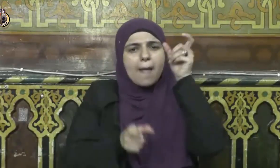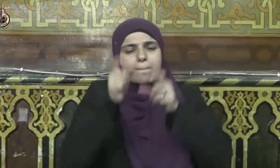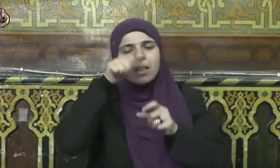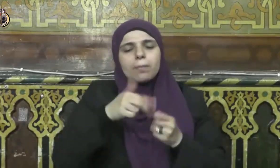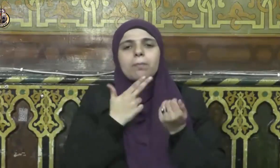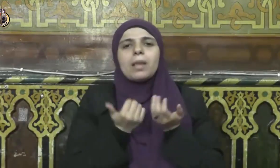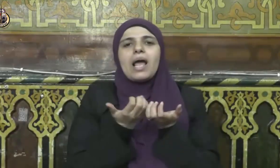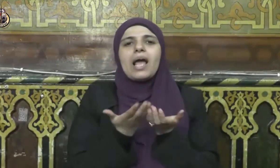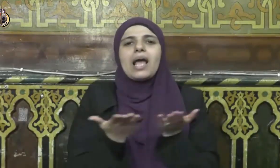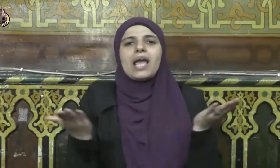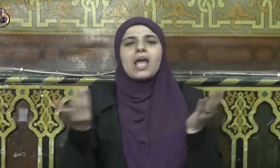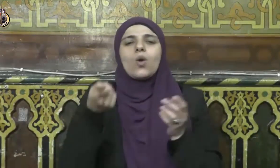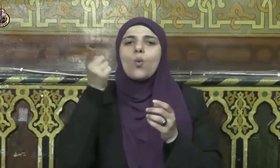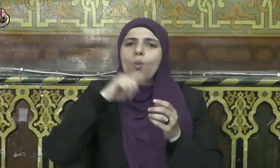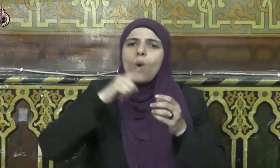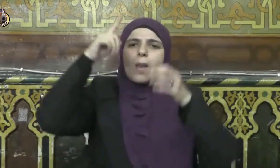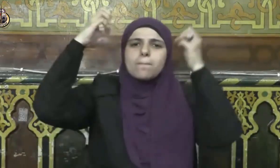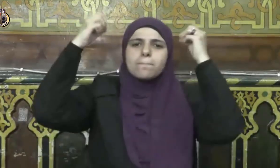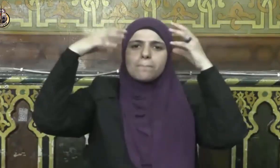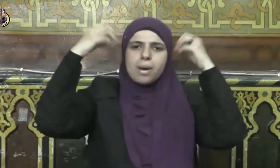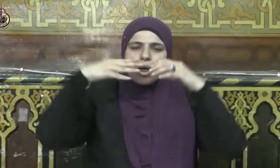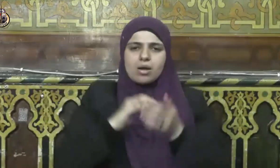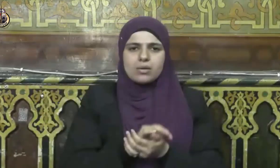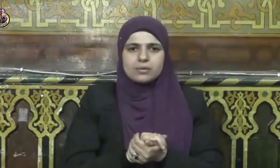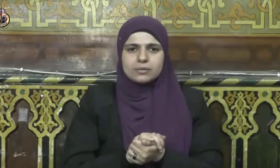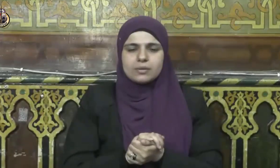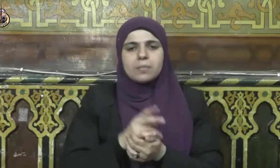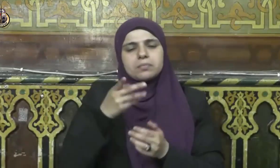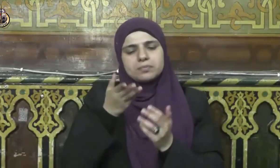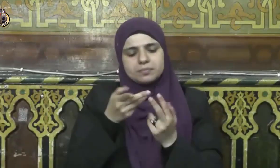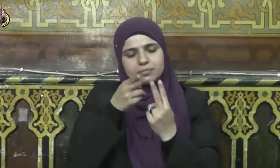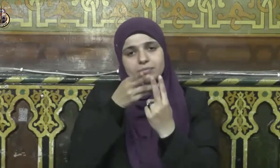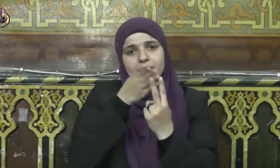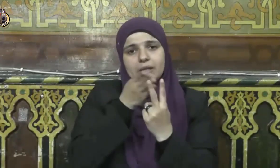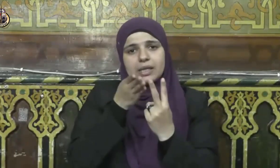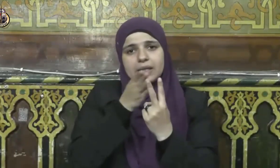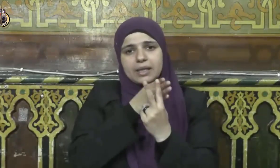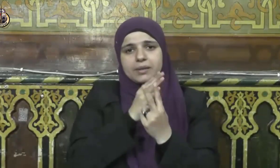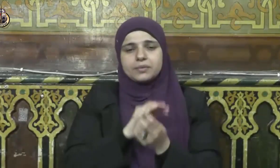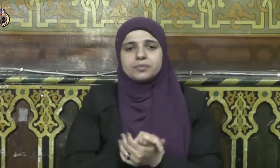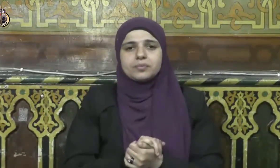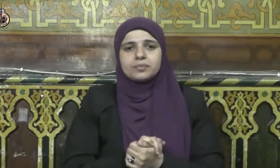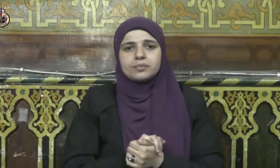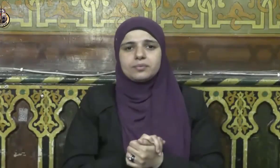عباده بالخير واليمن والبركة من جهة أخرى.